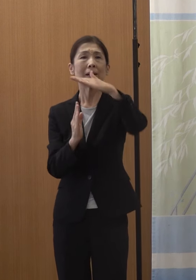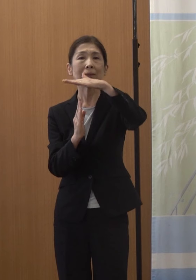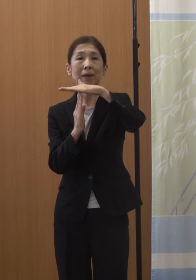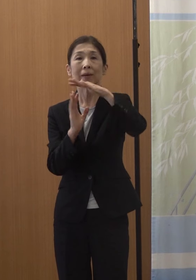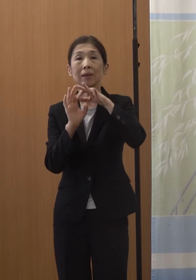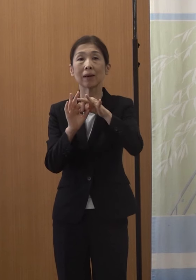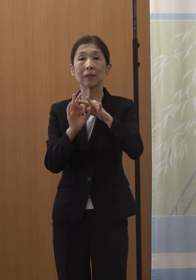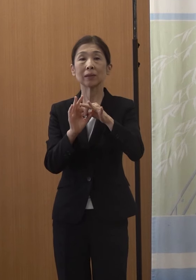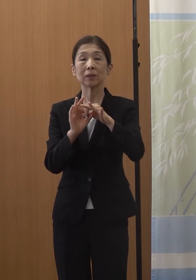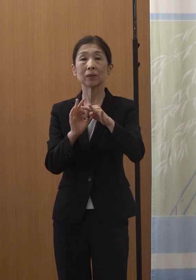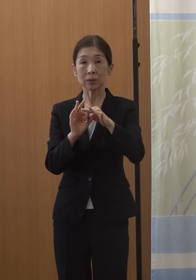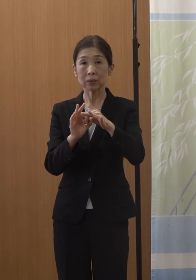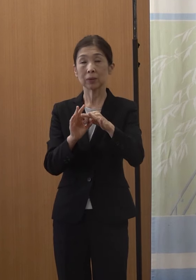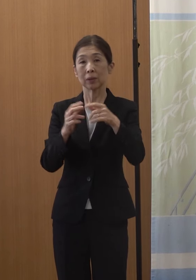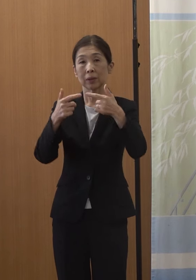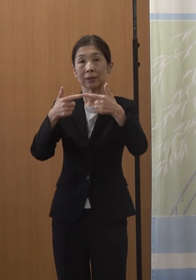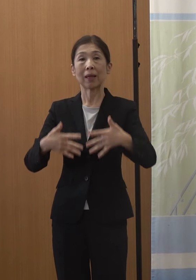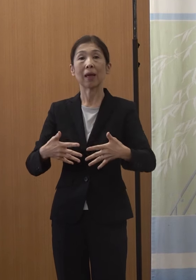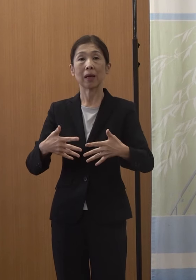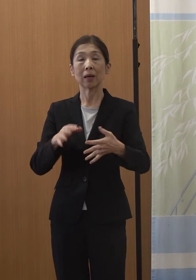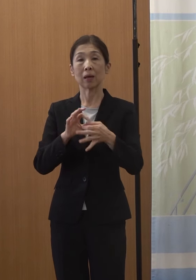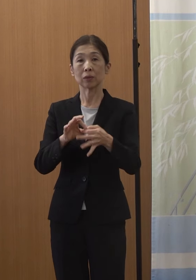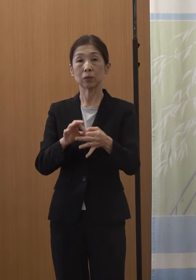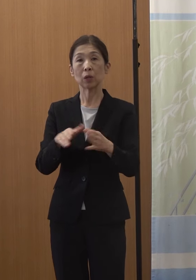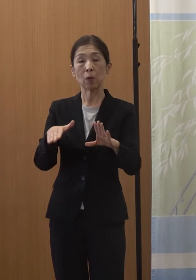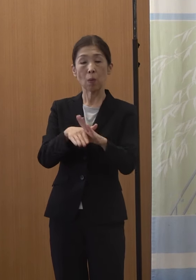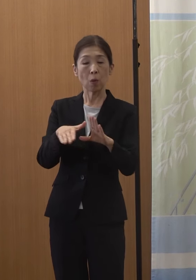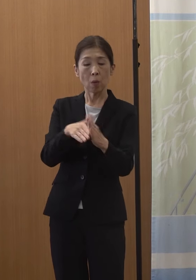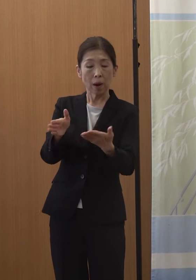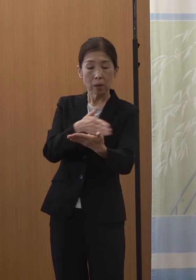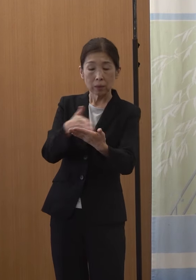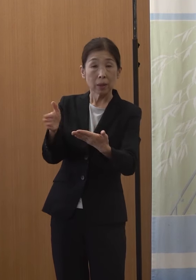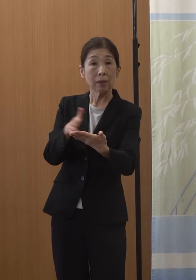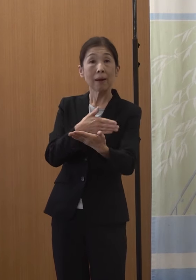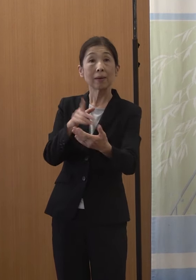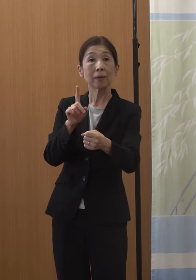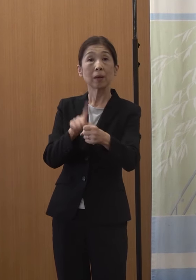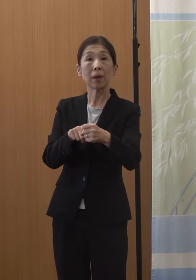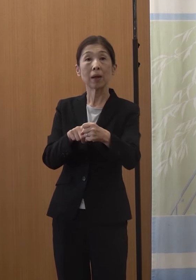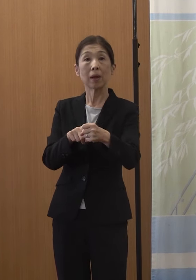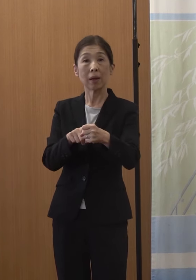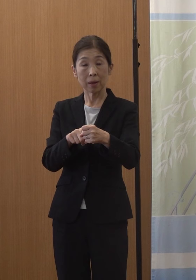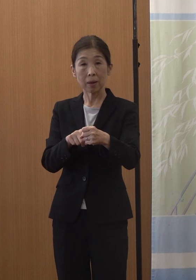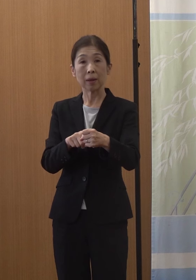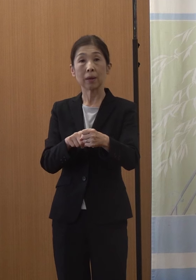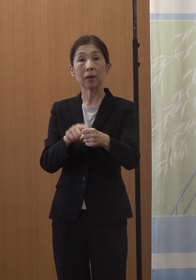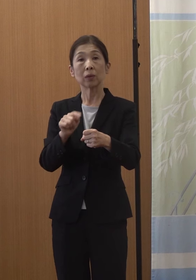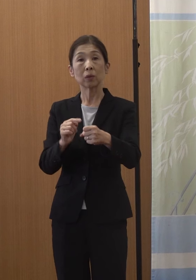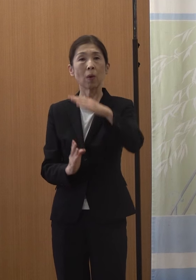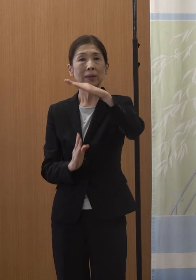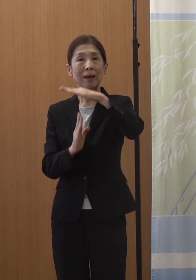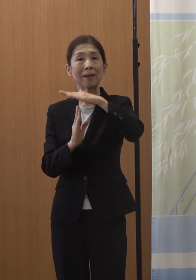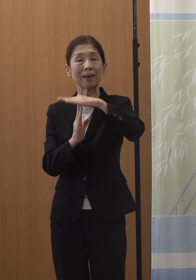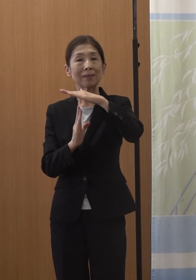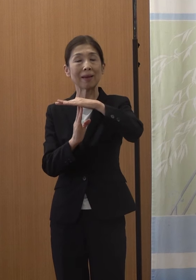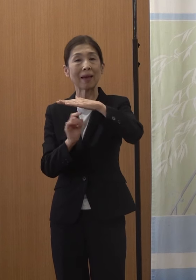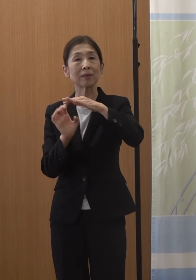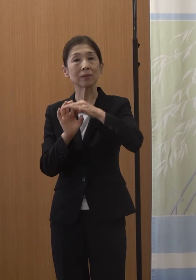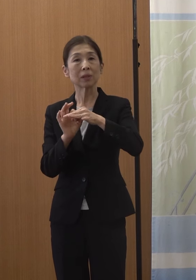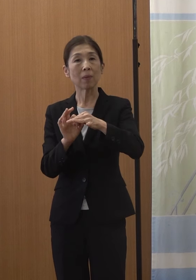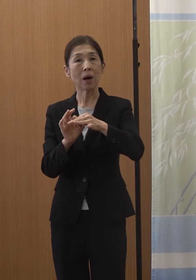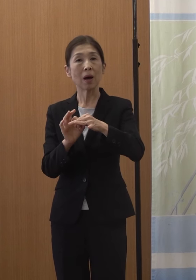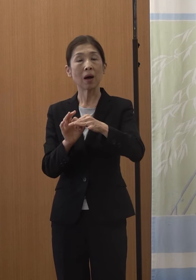するあの規定を、まあ、規定に関する文言がないという形で、まあ、高さ制限に関しては、まあ、その緩和の方向